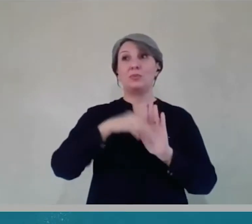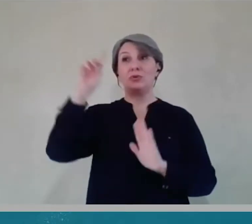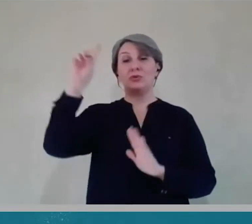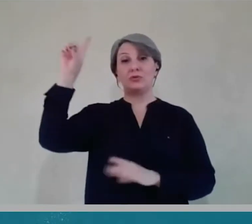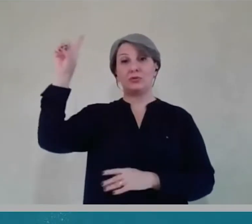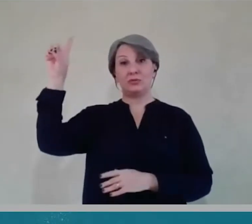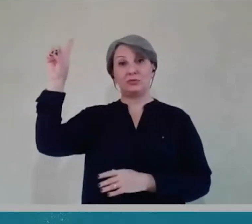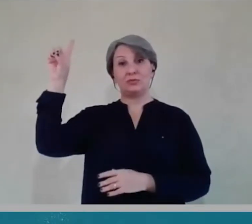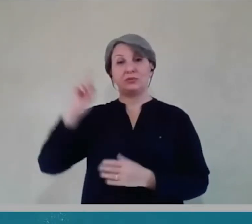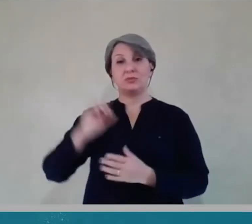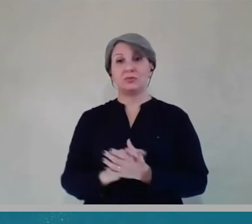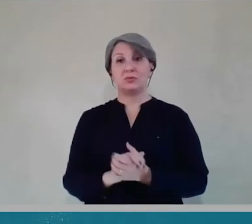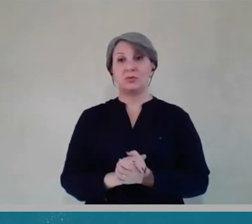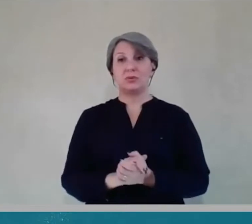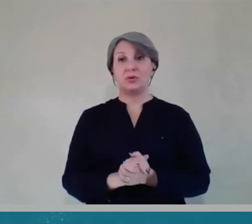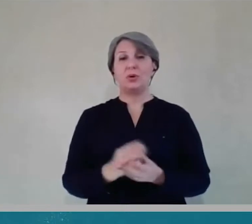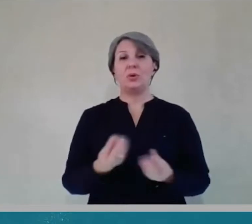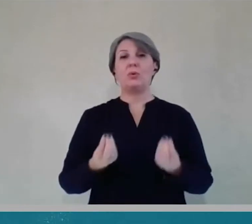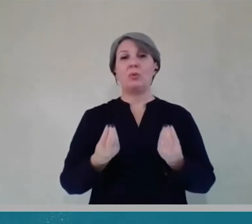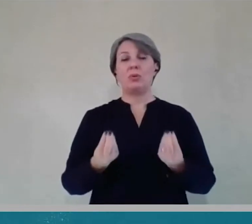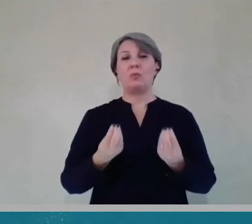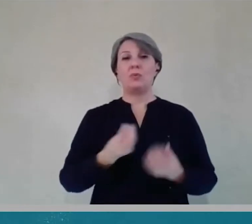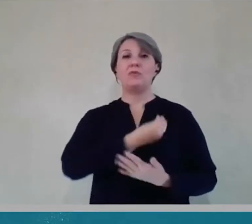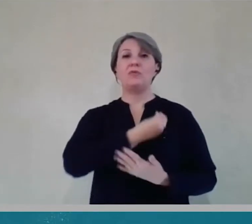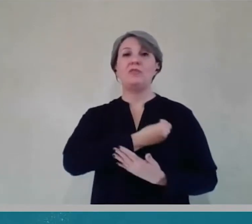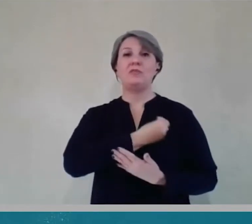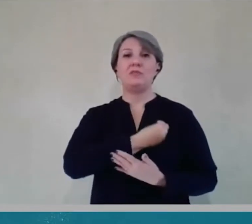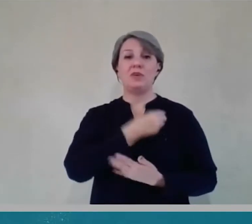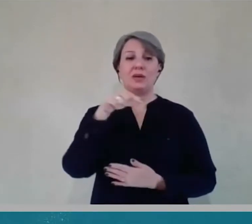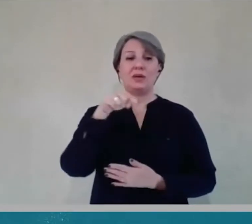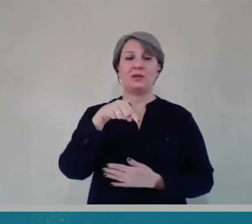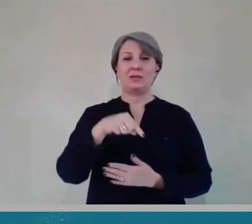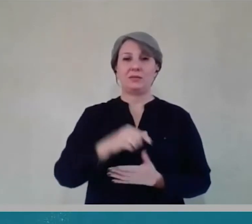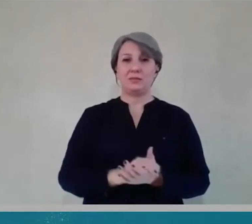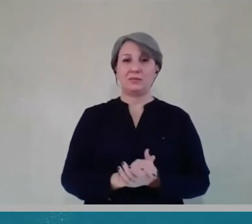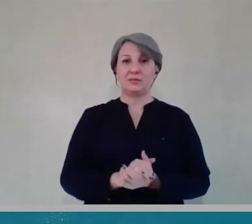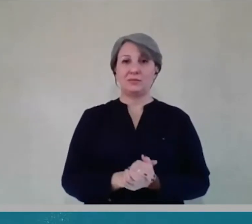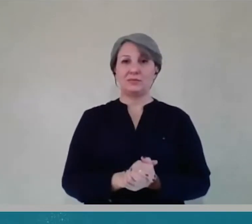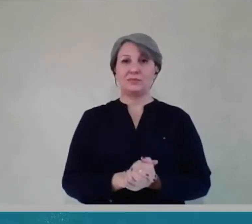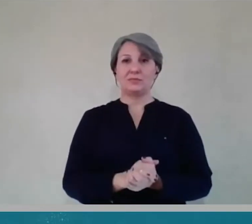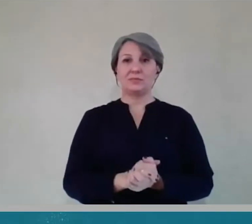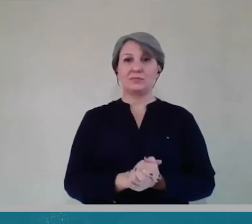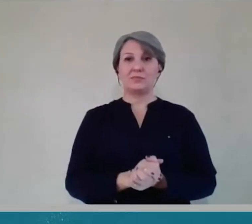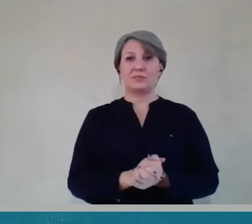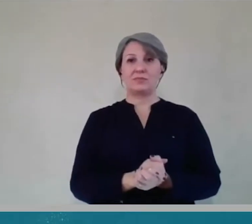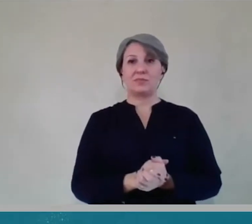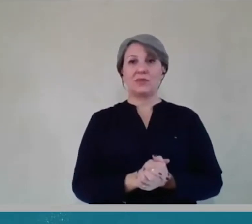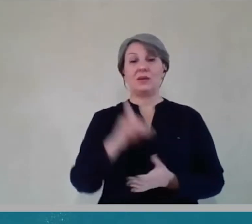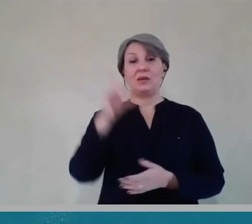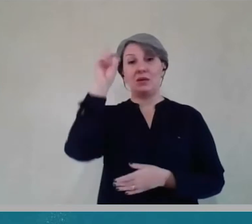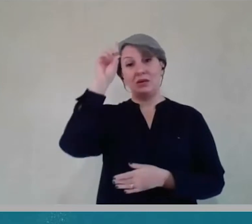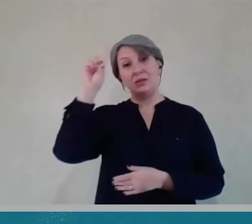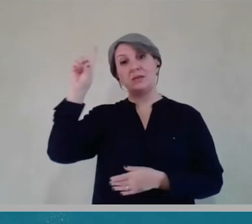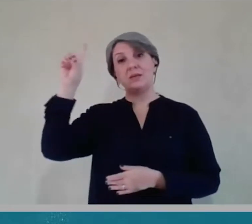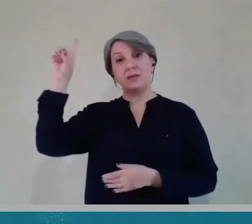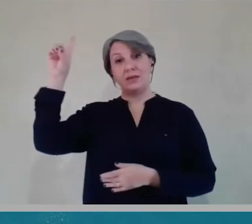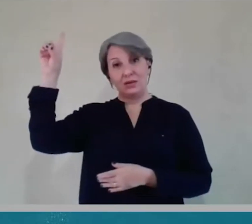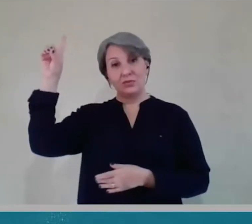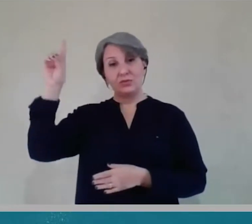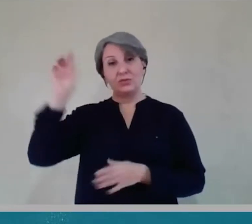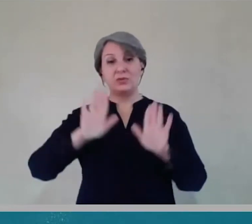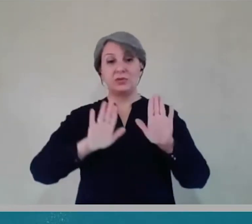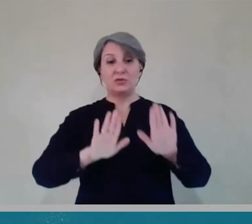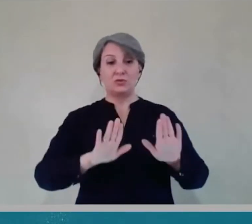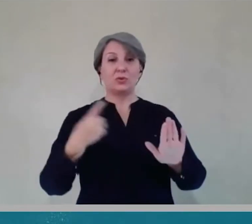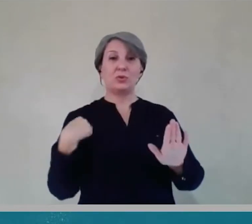como esse povo aqui na terra. Quer dizer, Deus ainda nos deixou aqui na terra. Nós ainda temos os